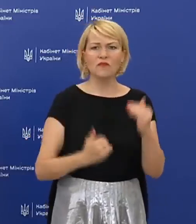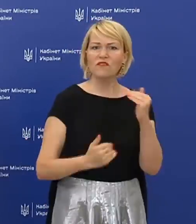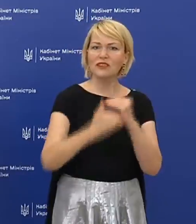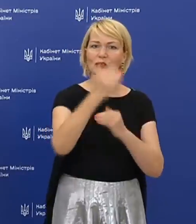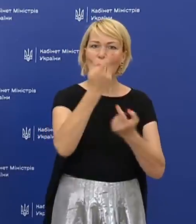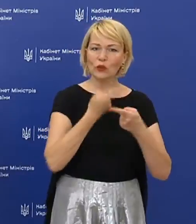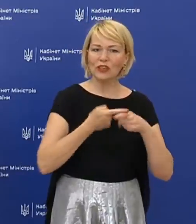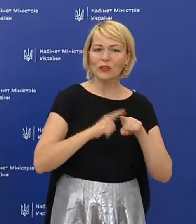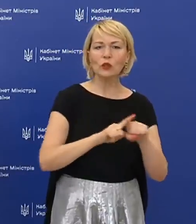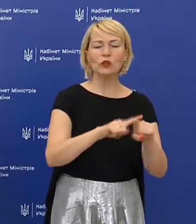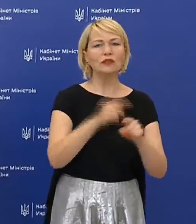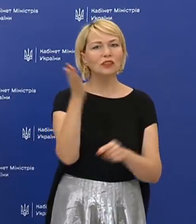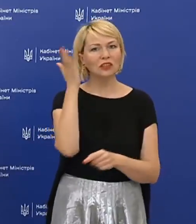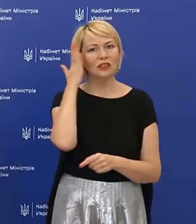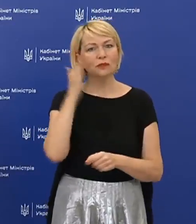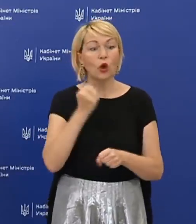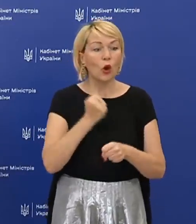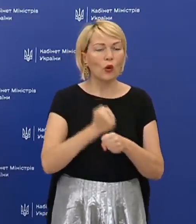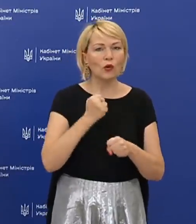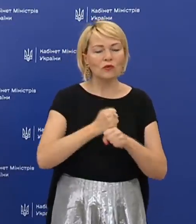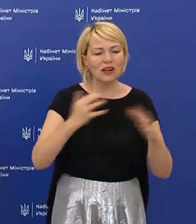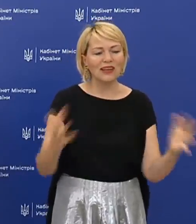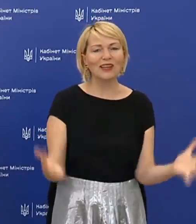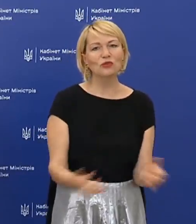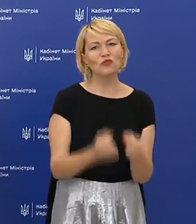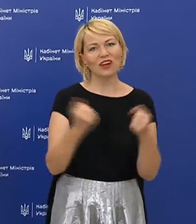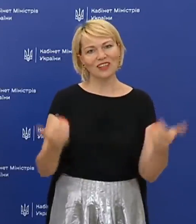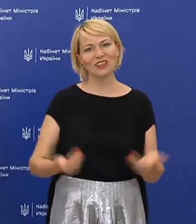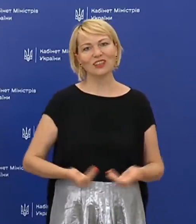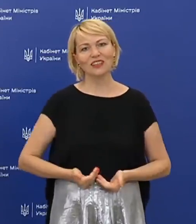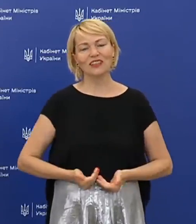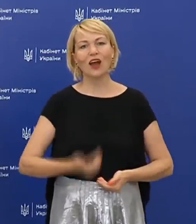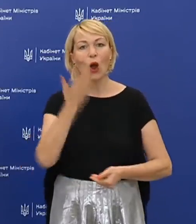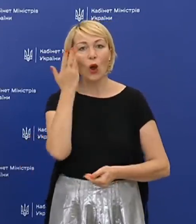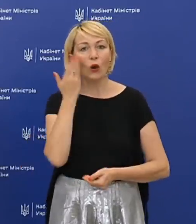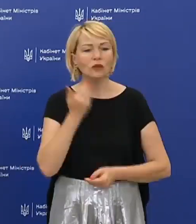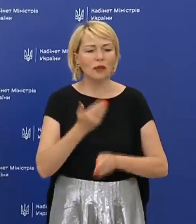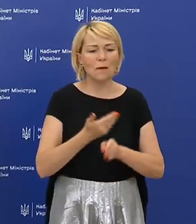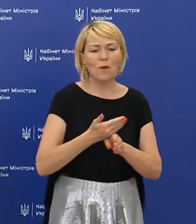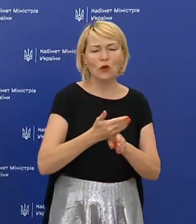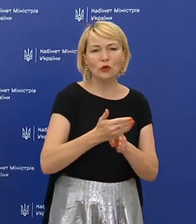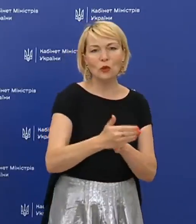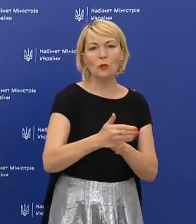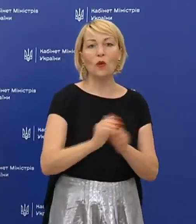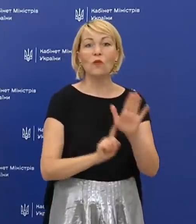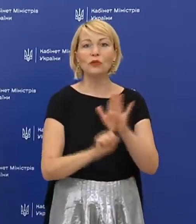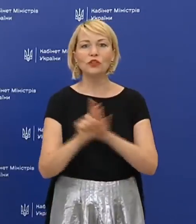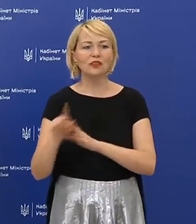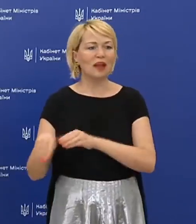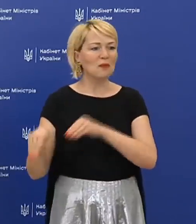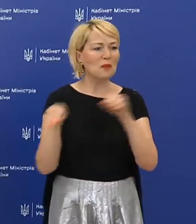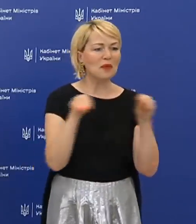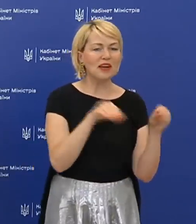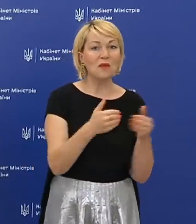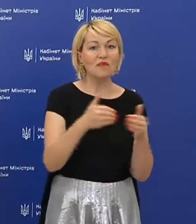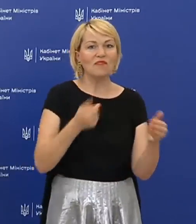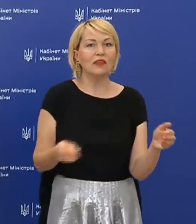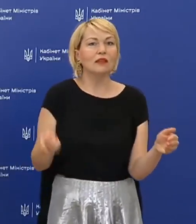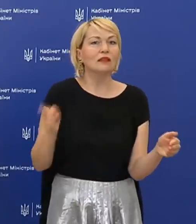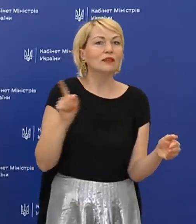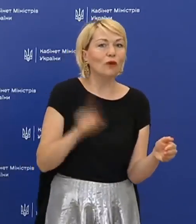високотехнологічний спосіб, робиться рятування життя. Коли ми поступово почнемо переходити від того,